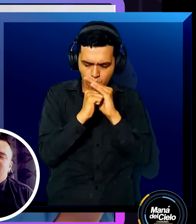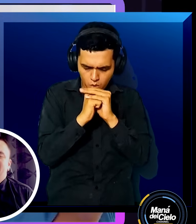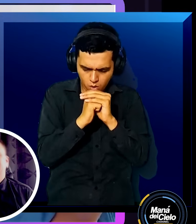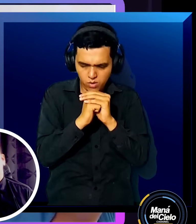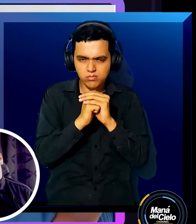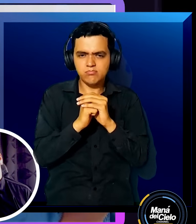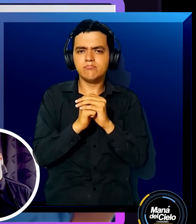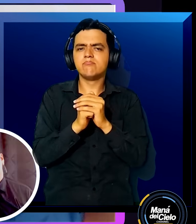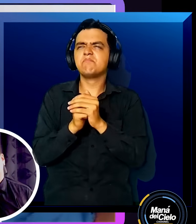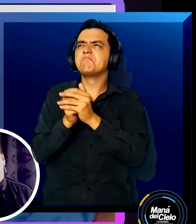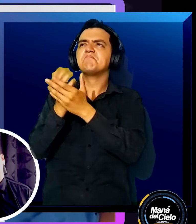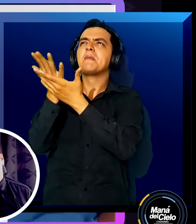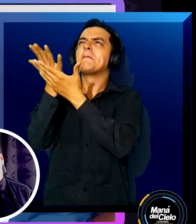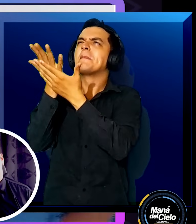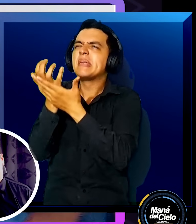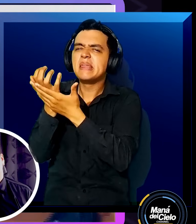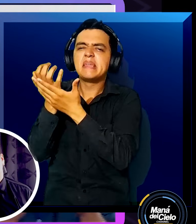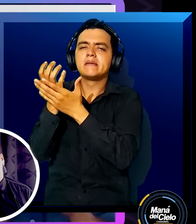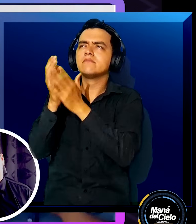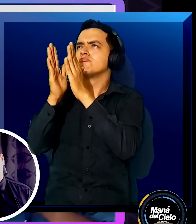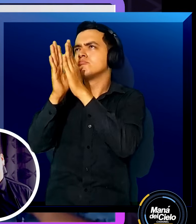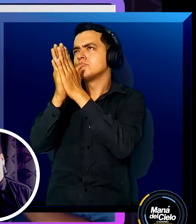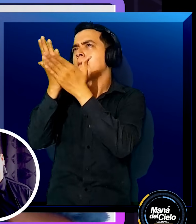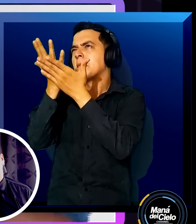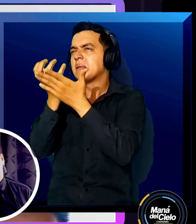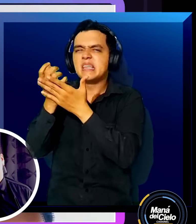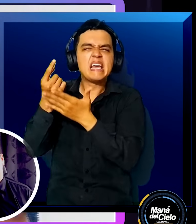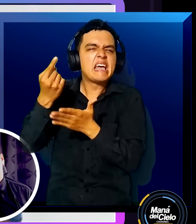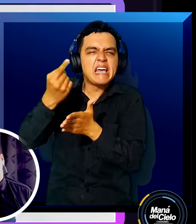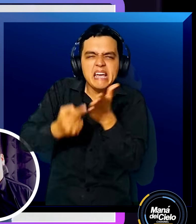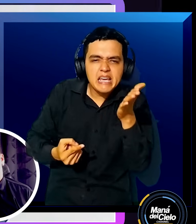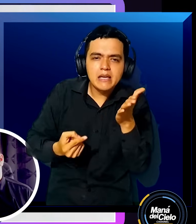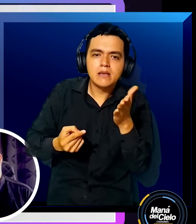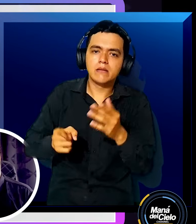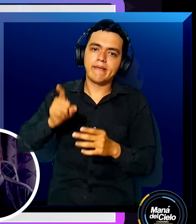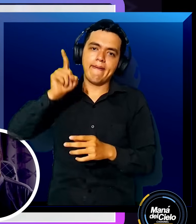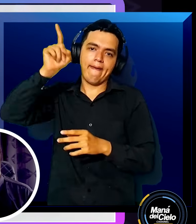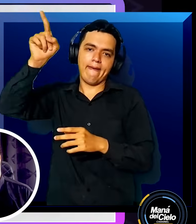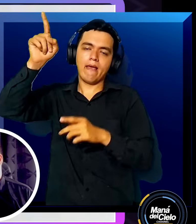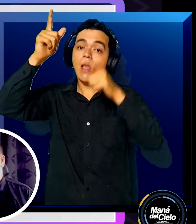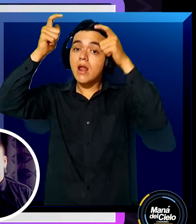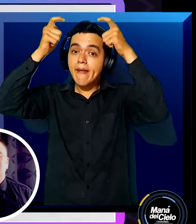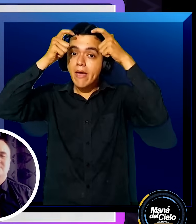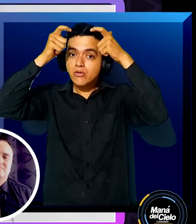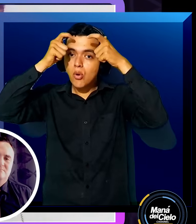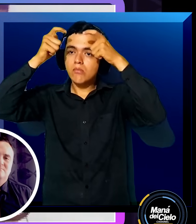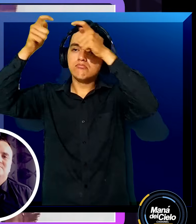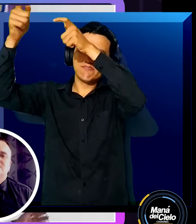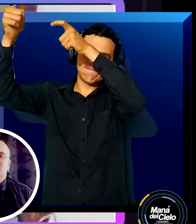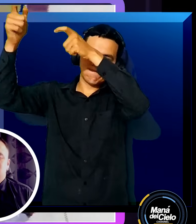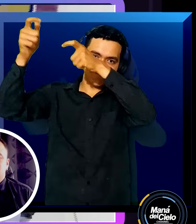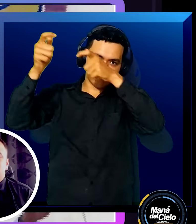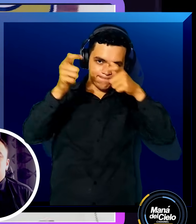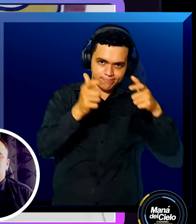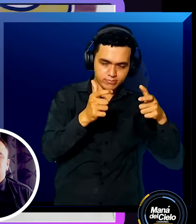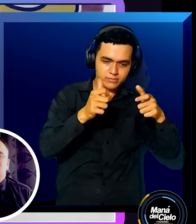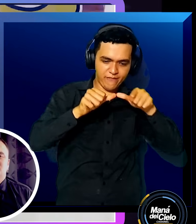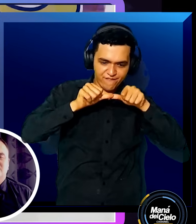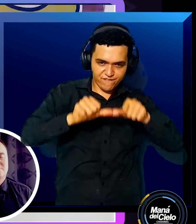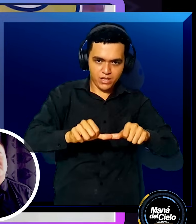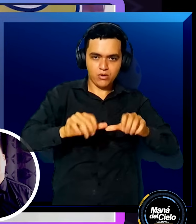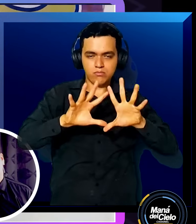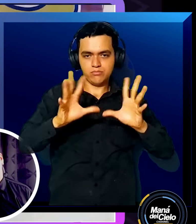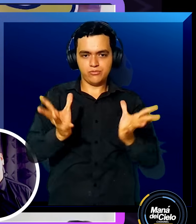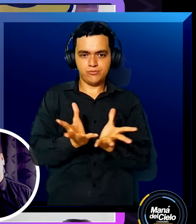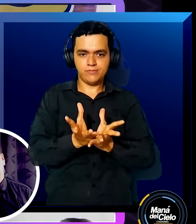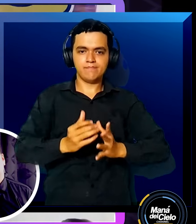Y cuando tu corazón no vibra por las almas, entonces tus oraciones son de cualquier manera. ¡Ay, Señor, salva las almas! ¡Amén! Y ahora bendice y dame y